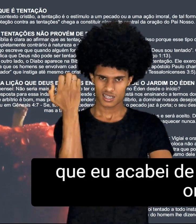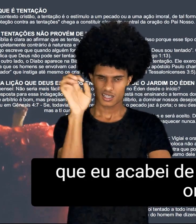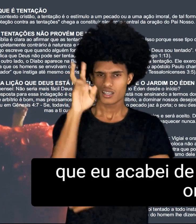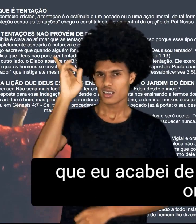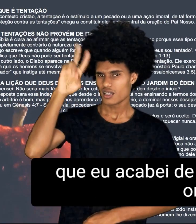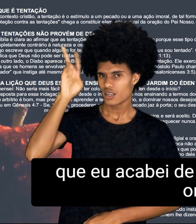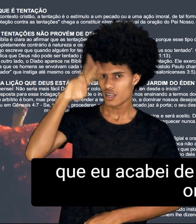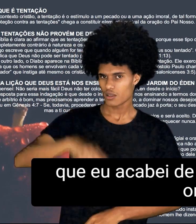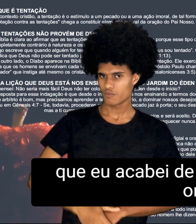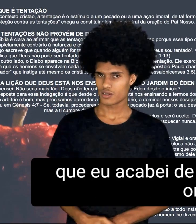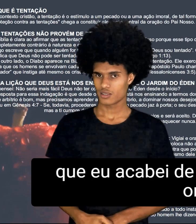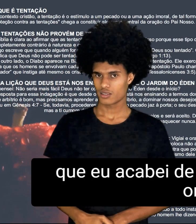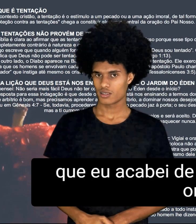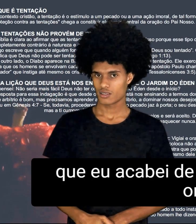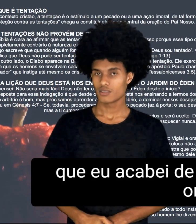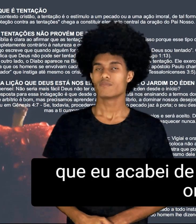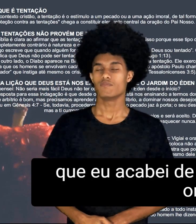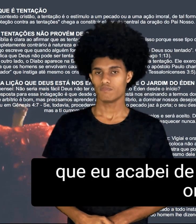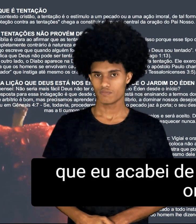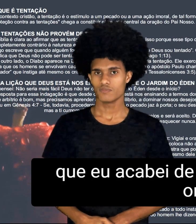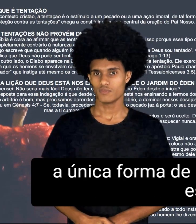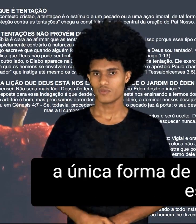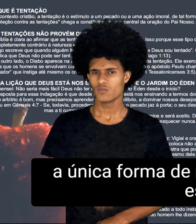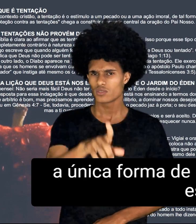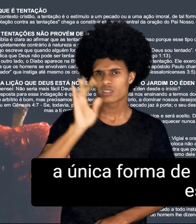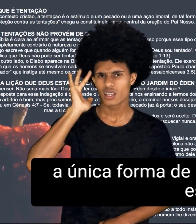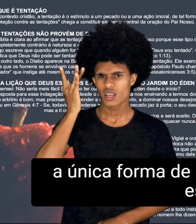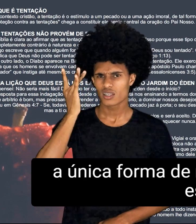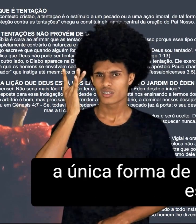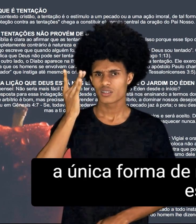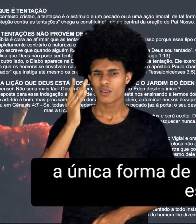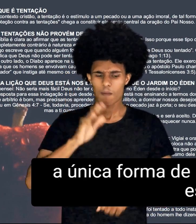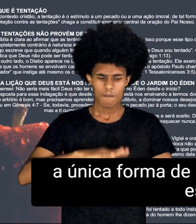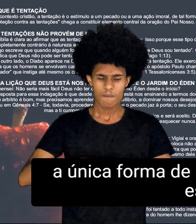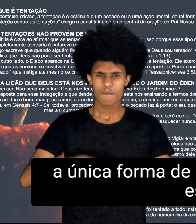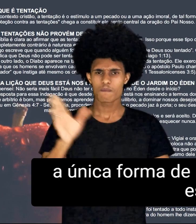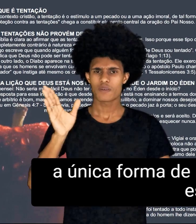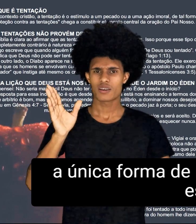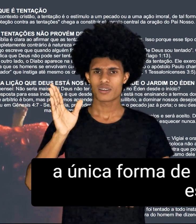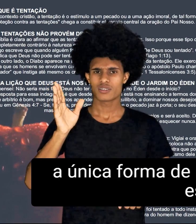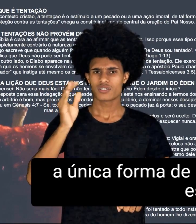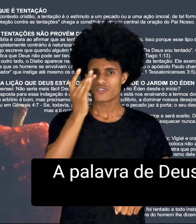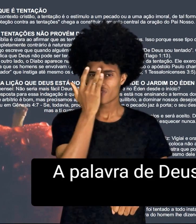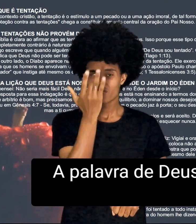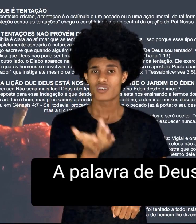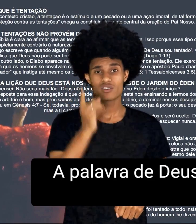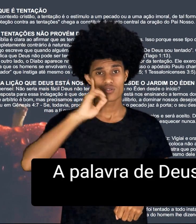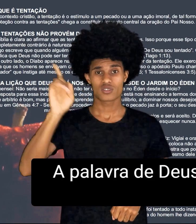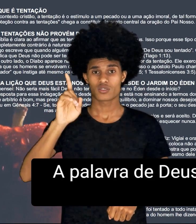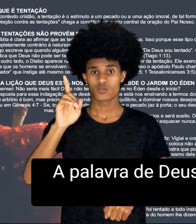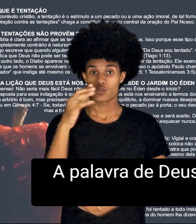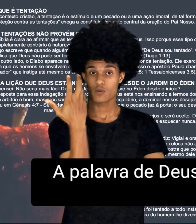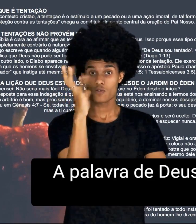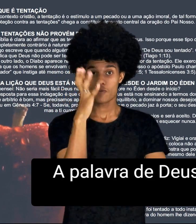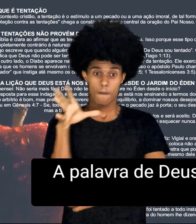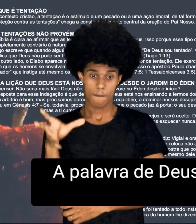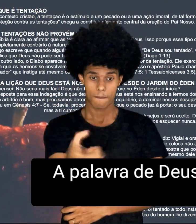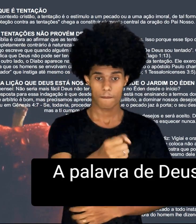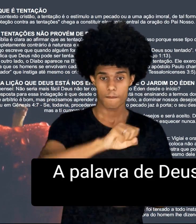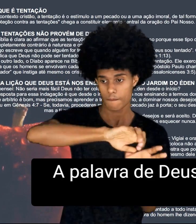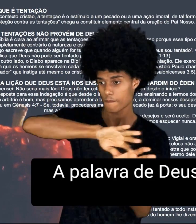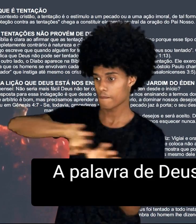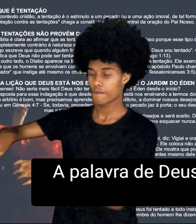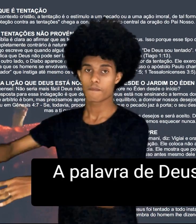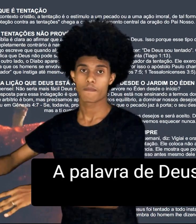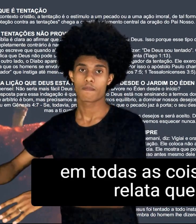falar? Olha lá, essa deveria ser uma oração diária. A única forma de não cair em tentação é orar e estar atento. A palavra de Deus diz